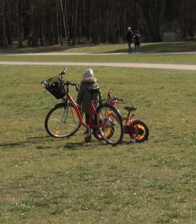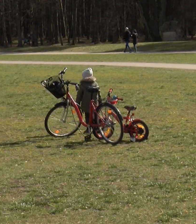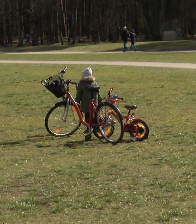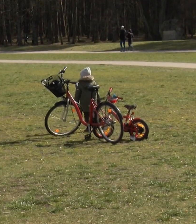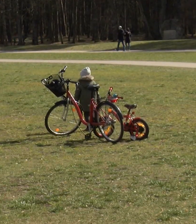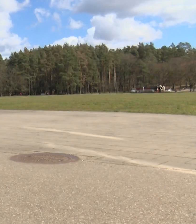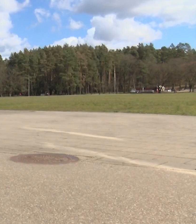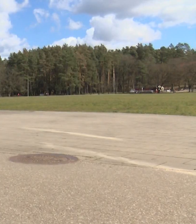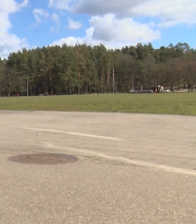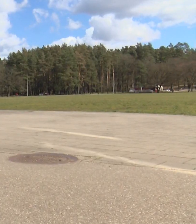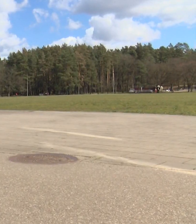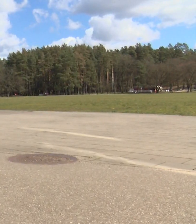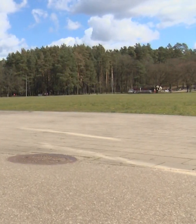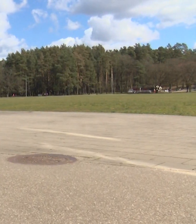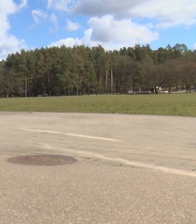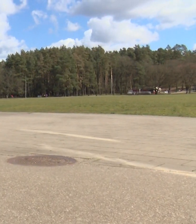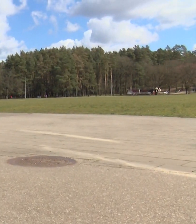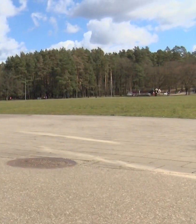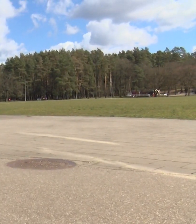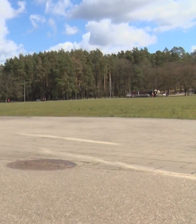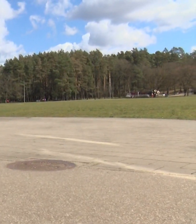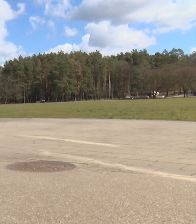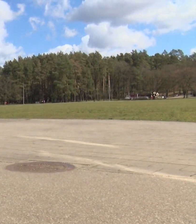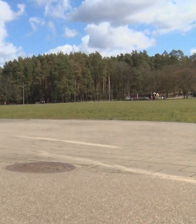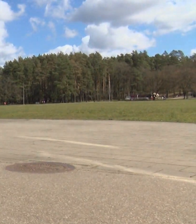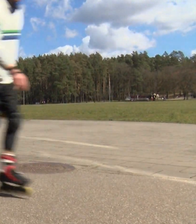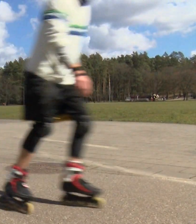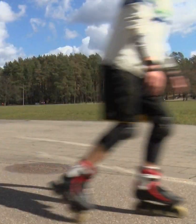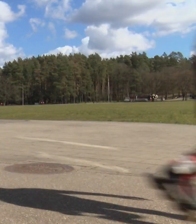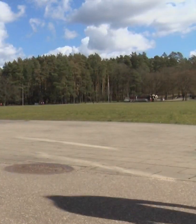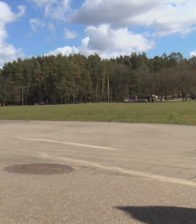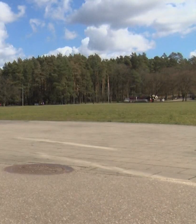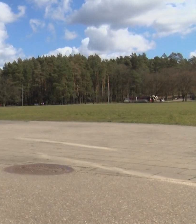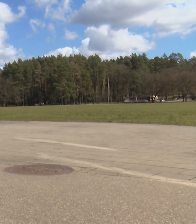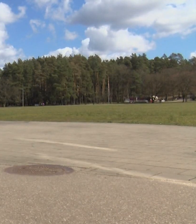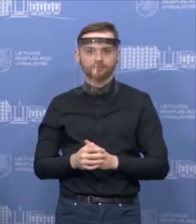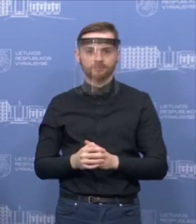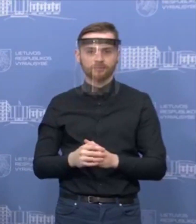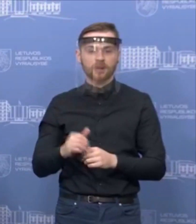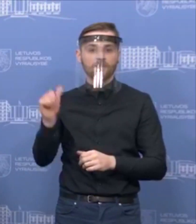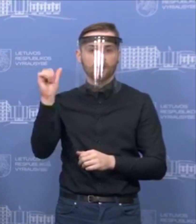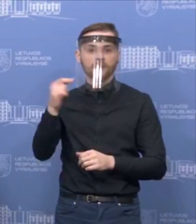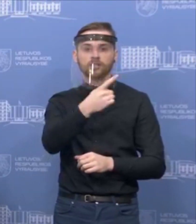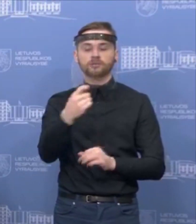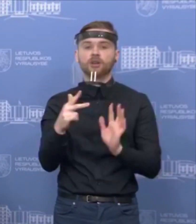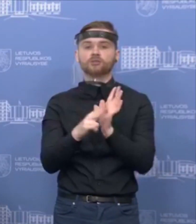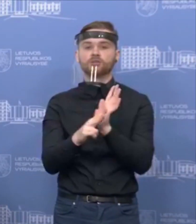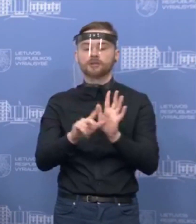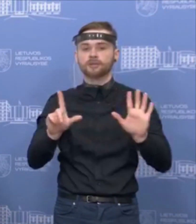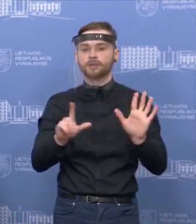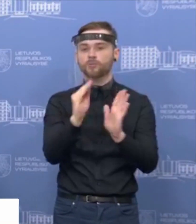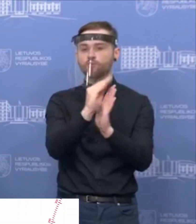Nubausti 187 žmonės. Praėjusią parą buvo surašyti 187